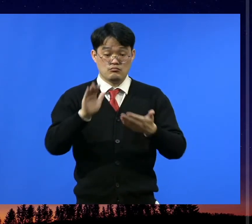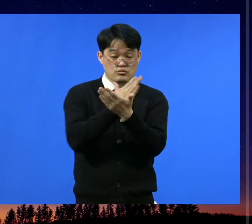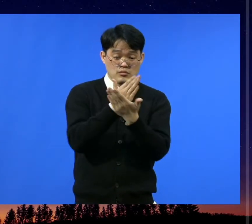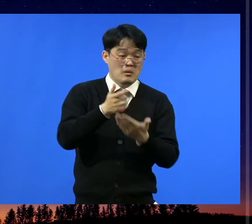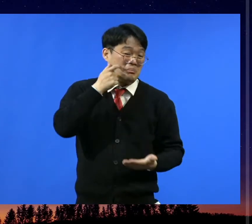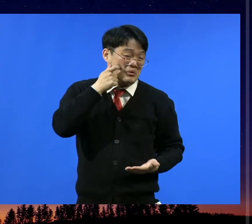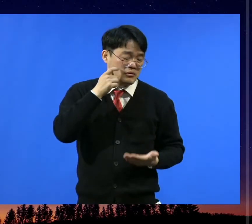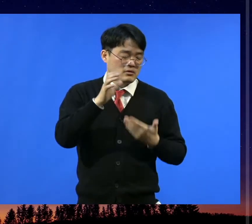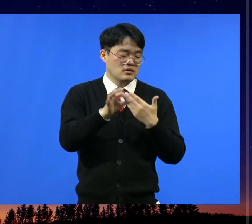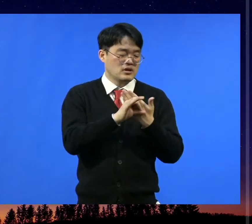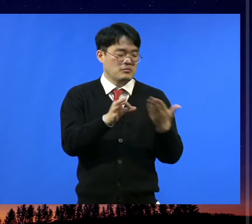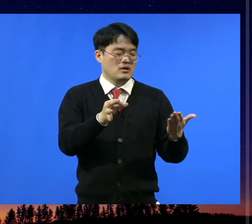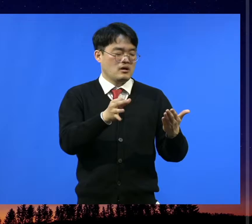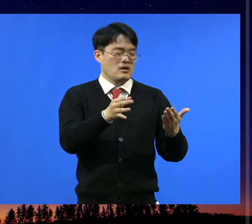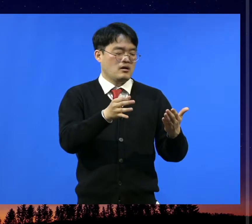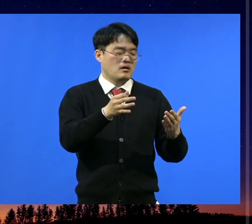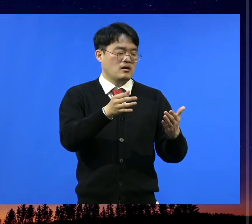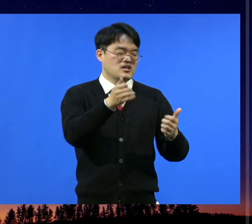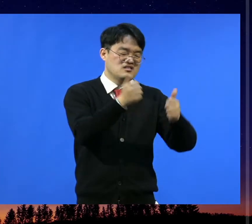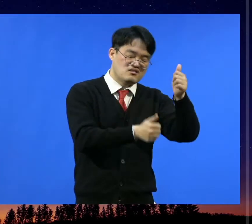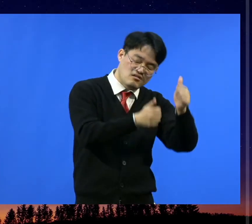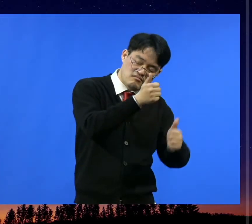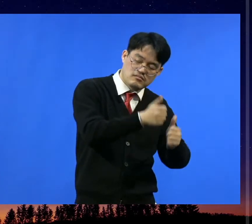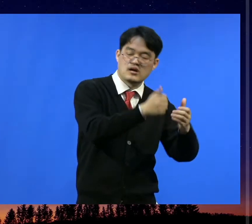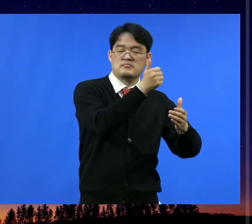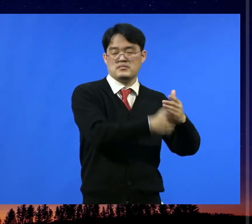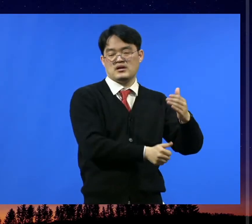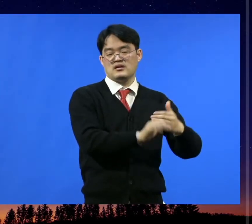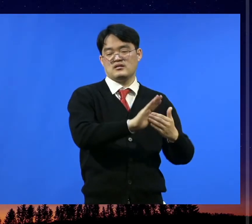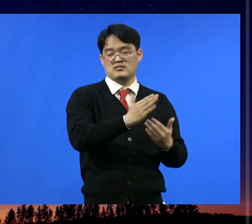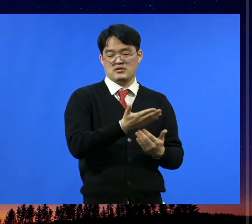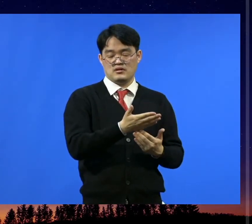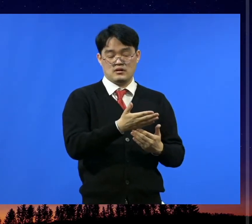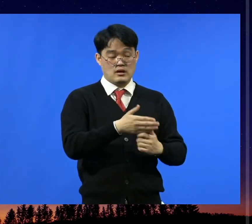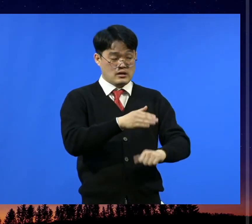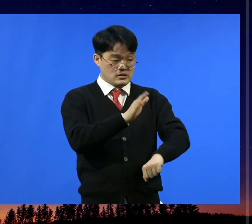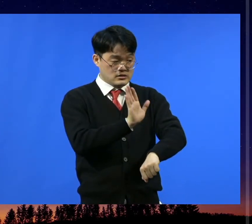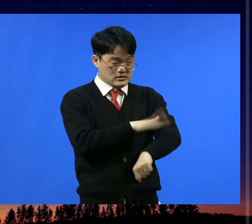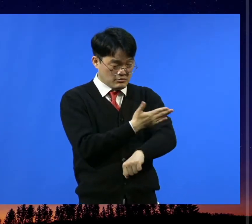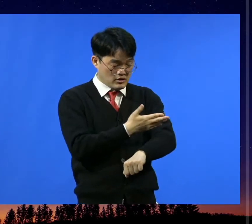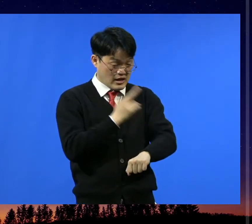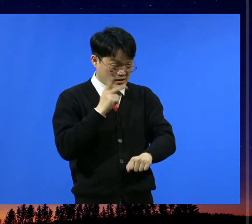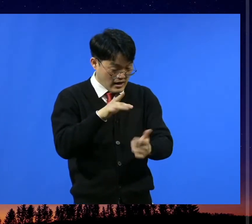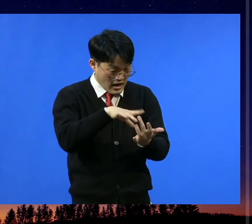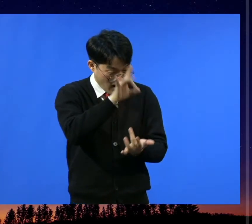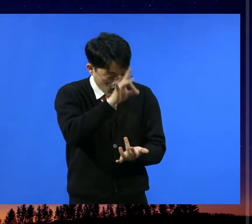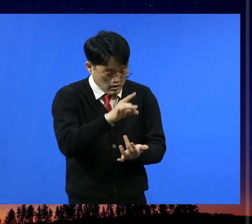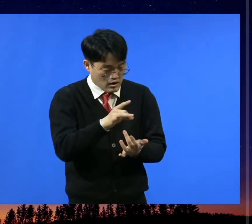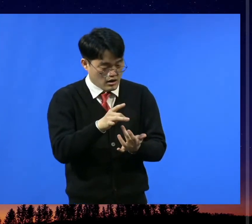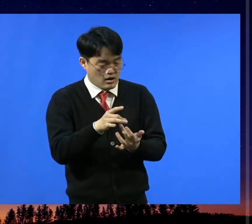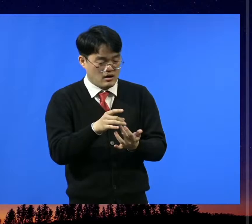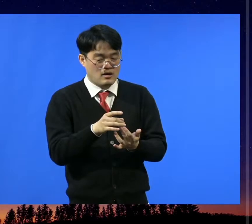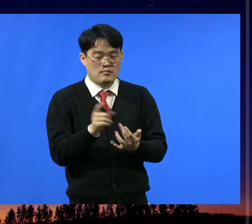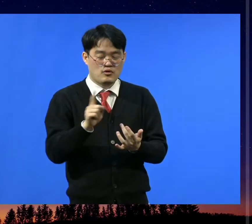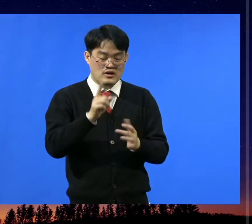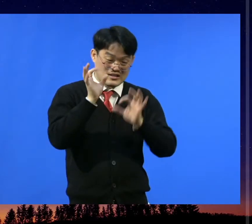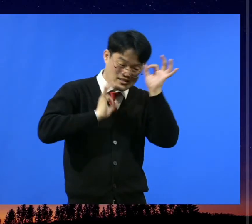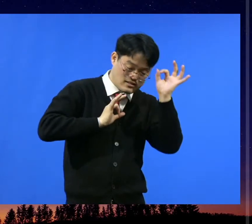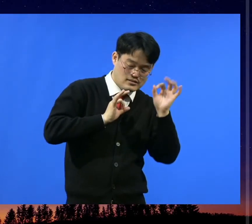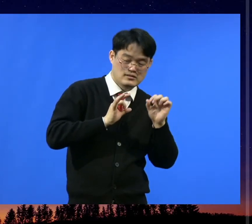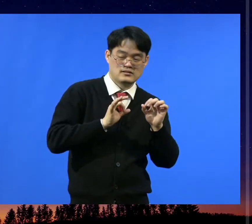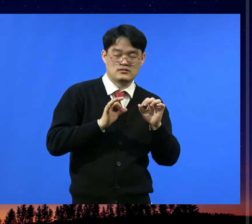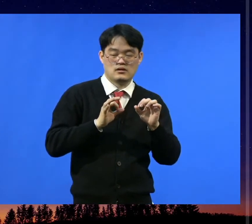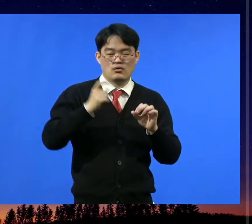시험에 들고 그러잖아요. 바른 선택을 하지 못하고 잘못된 길을 가게 되고, 엉뚱한 짓을 하게 되고 실수를 하게